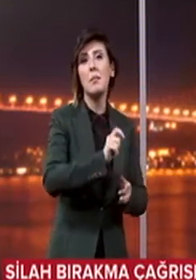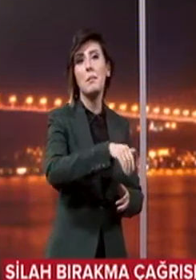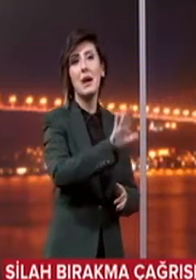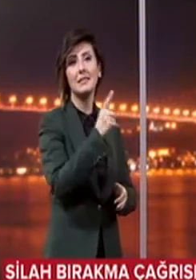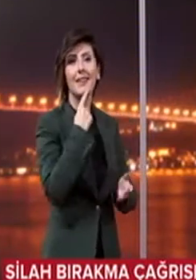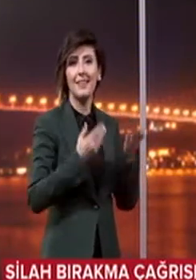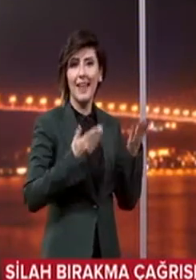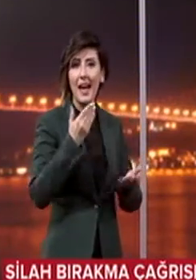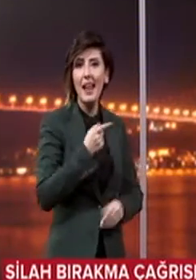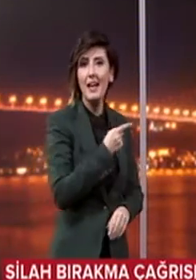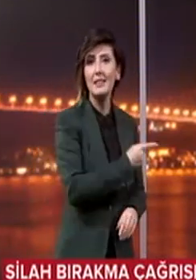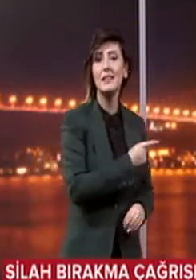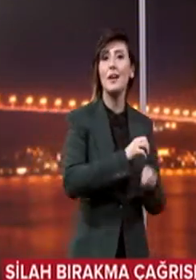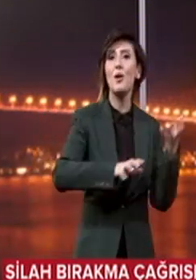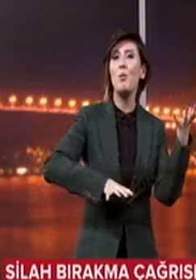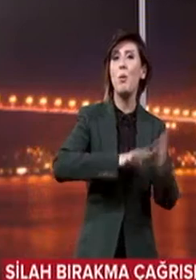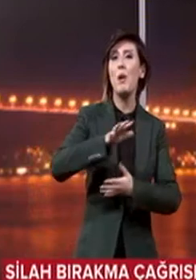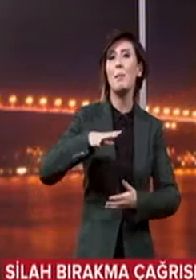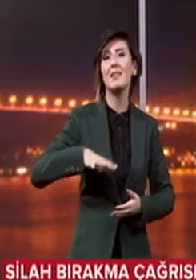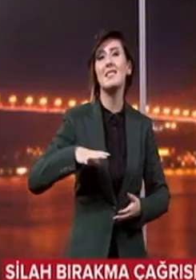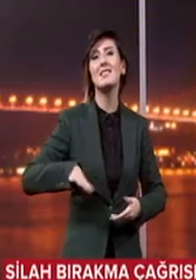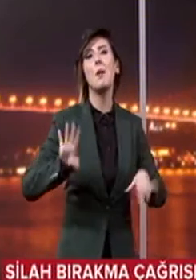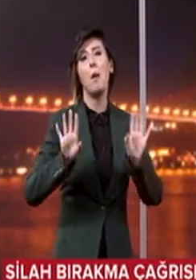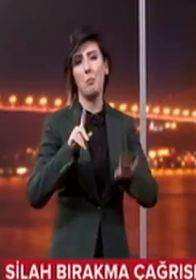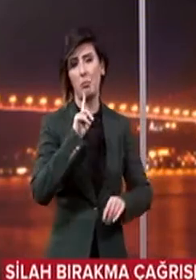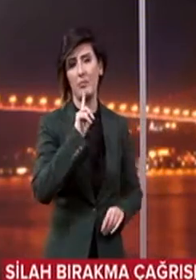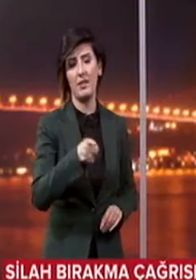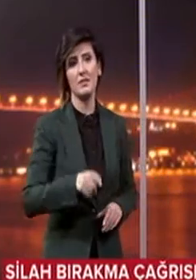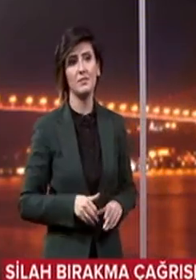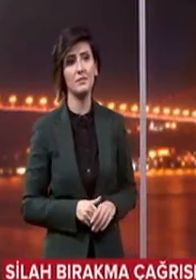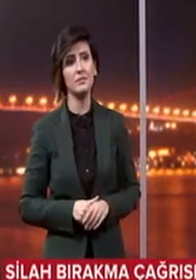değerlendiren Demirtaş, polemiğe girmek istemem ifadelerini kullandı.